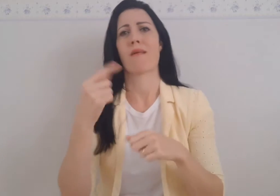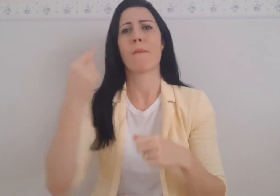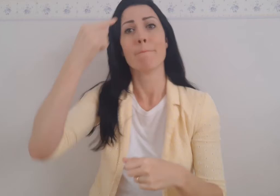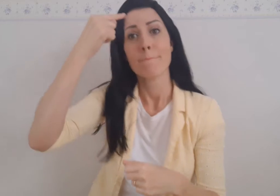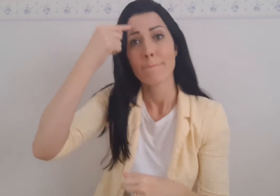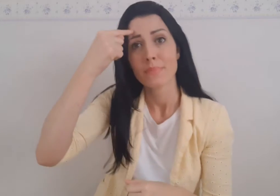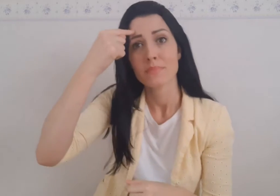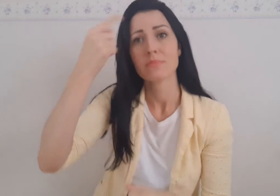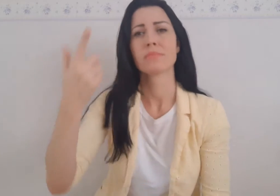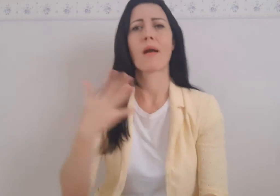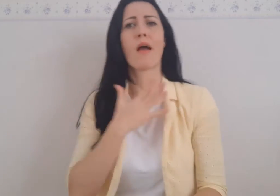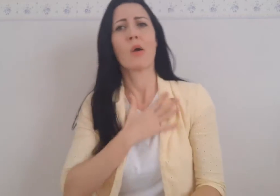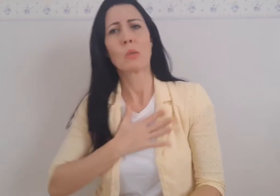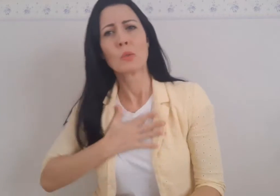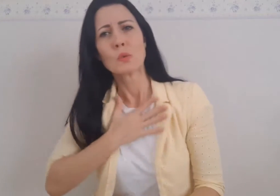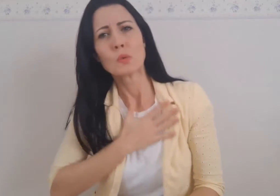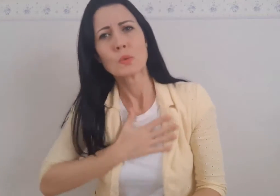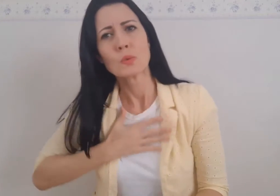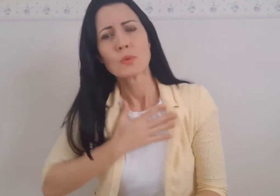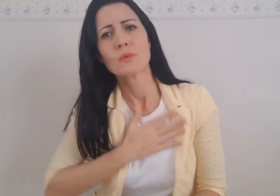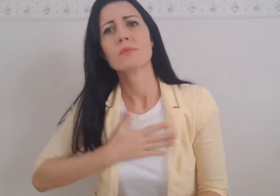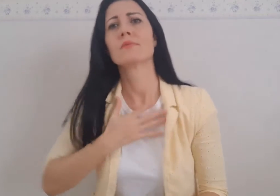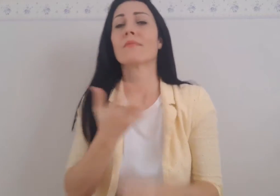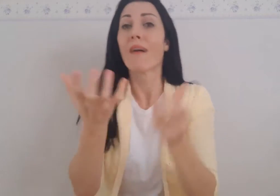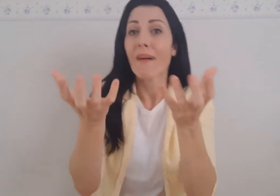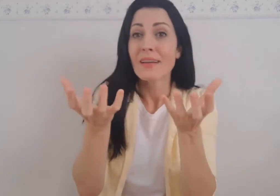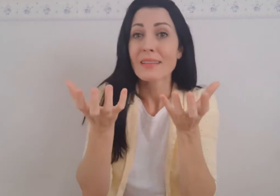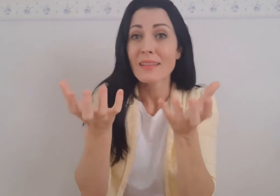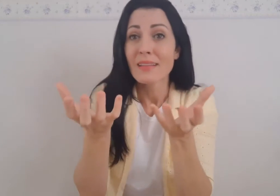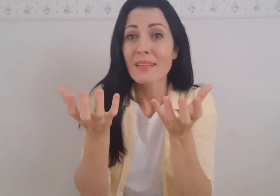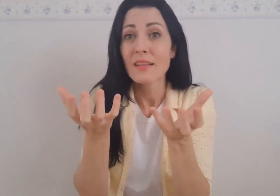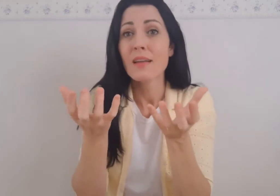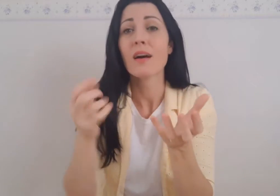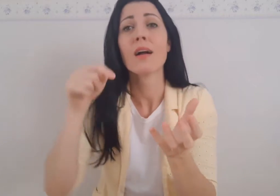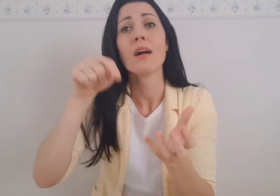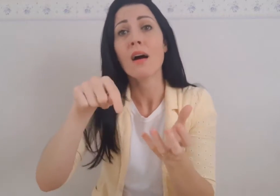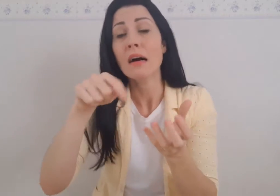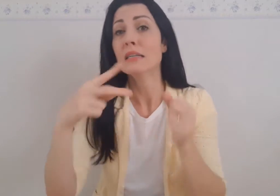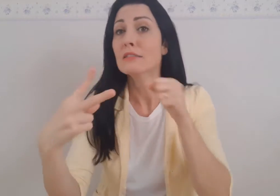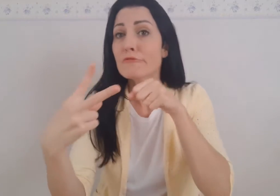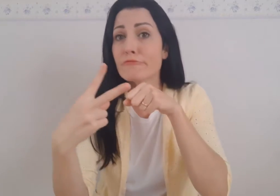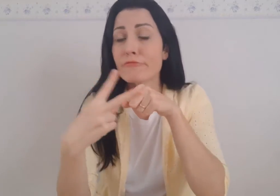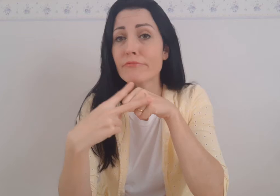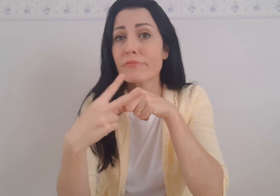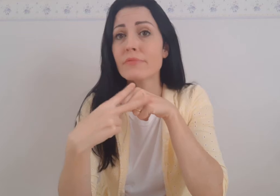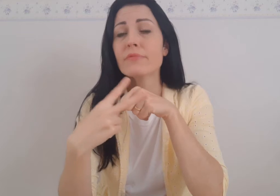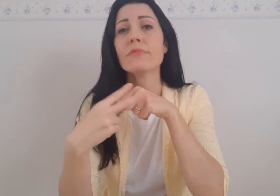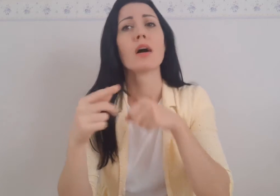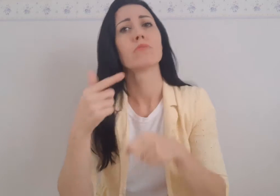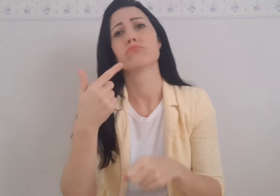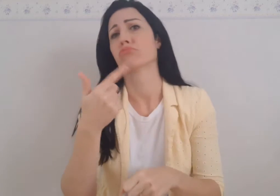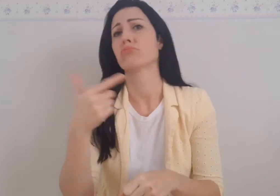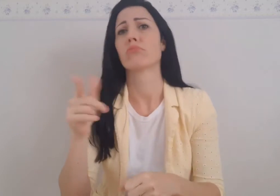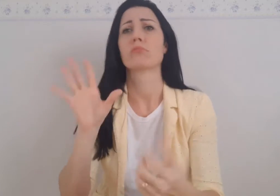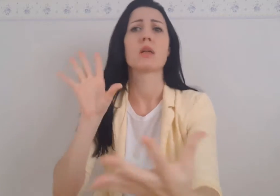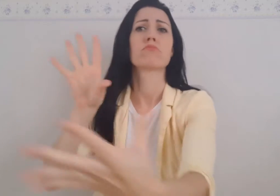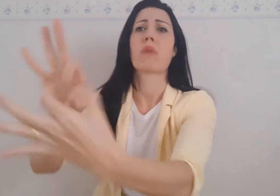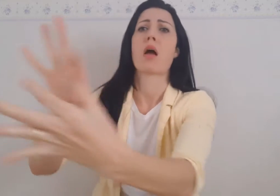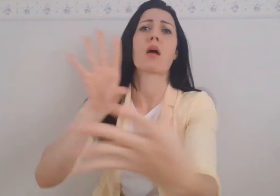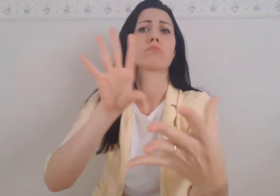Então, conversar, pensar, gostar, querer, esses verbos não